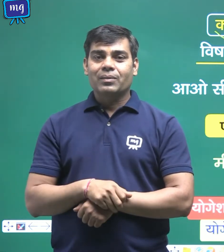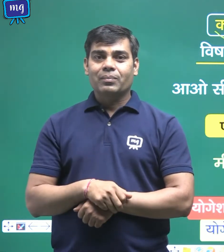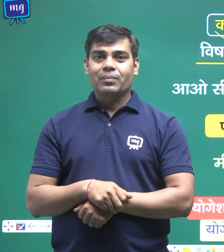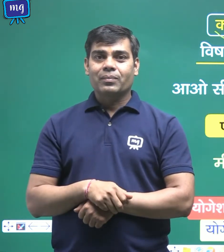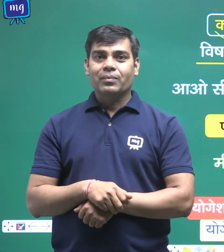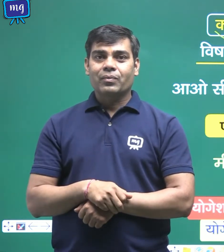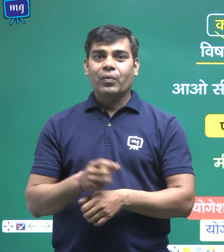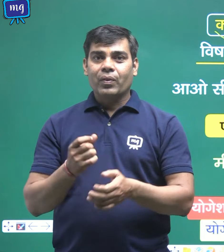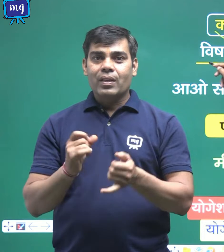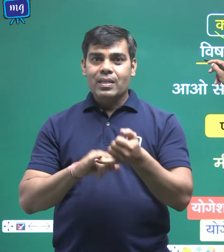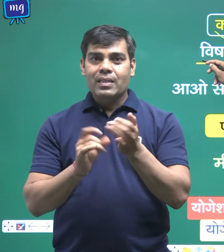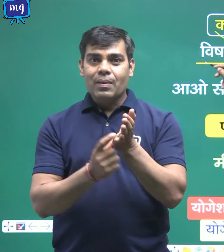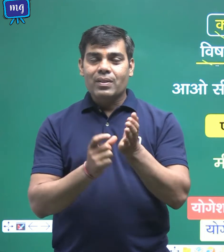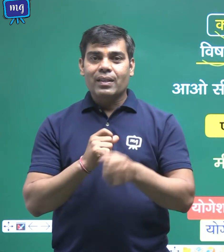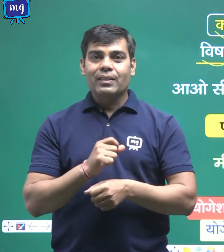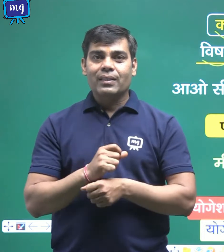विषय